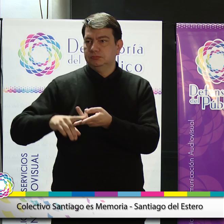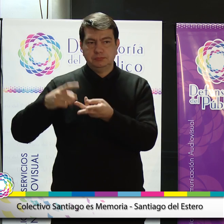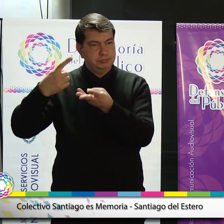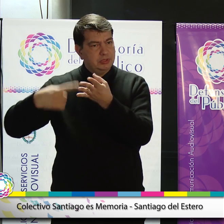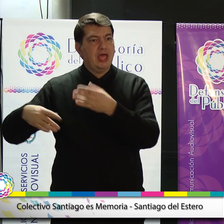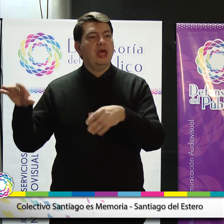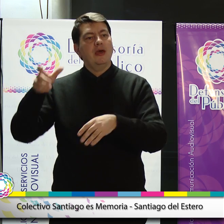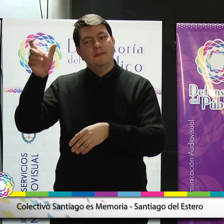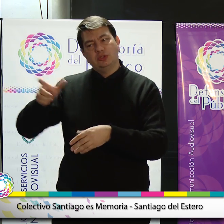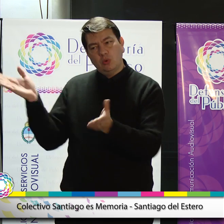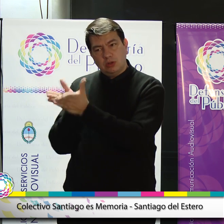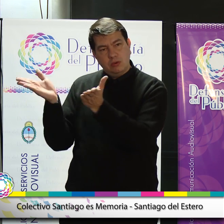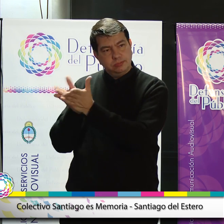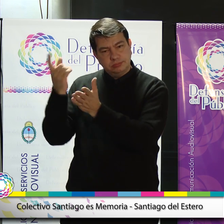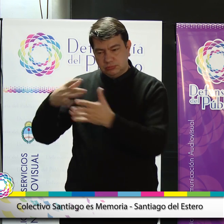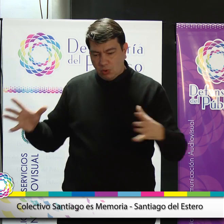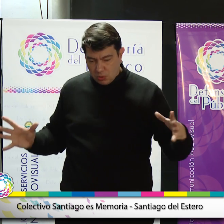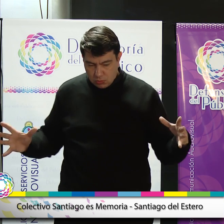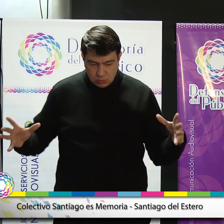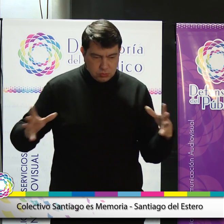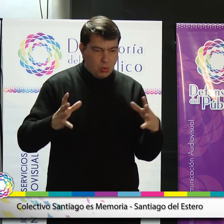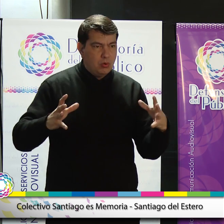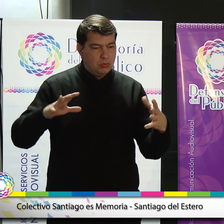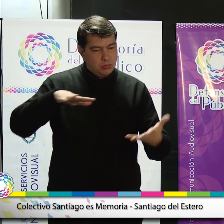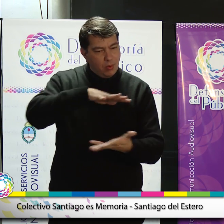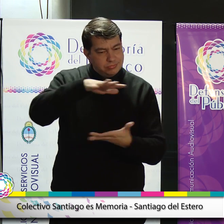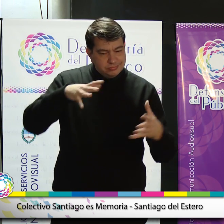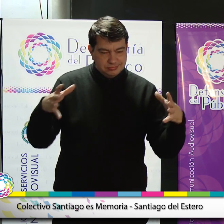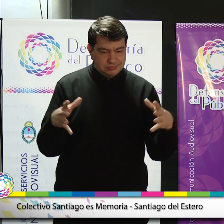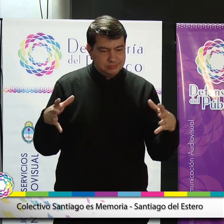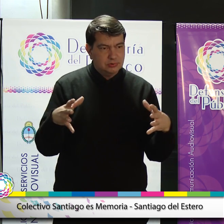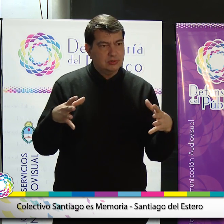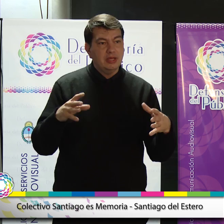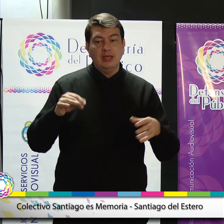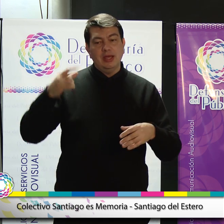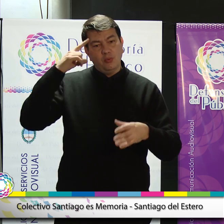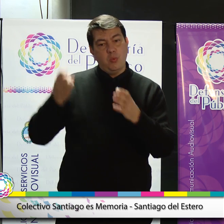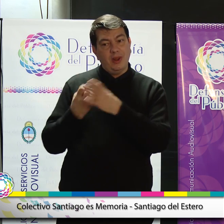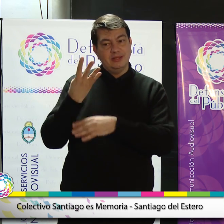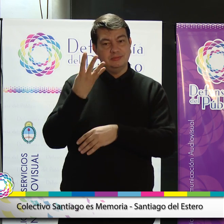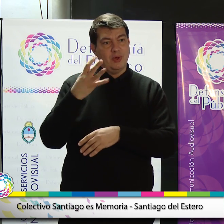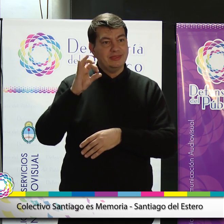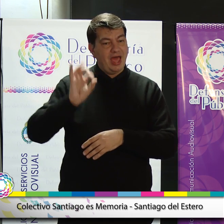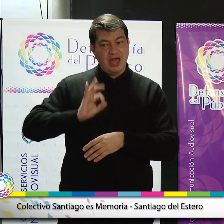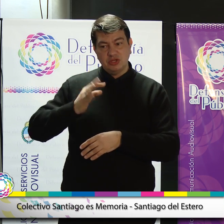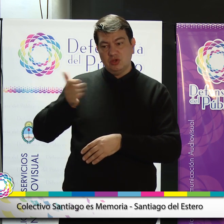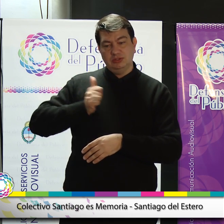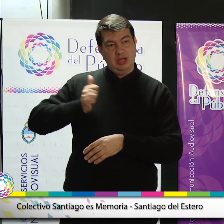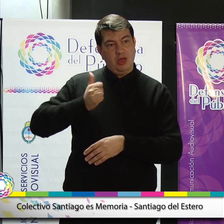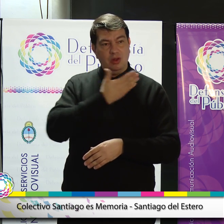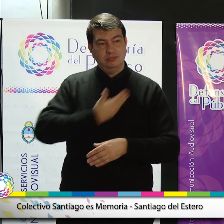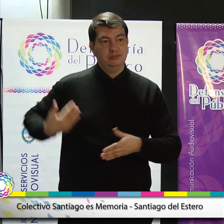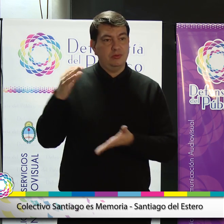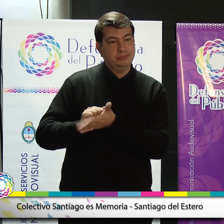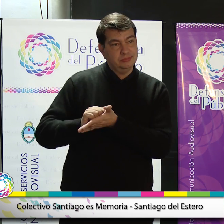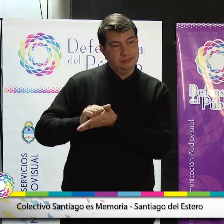y es un colectivo que se ha formado a propósito de los 40 años de la última dictadura cívico-militar en la argentina y a